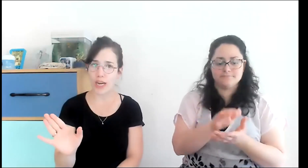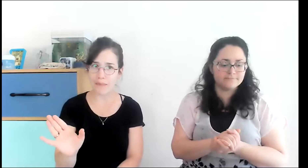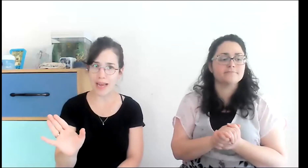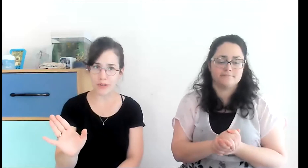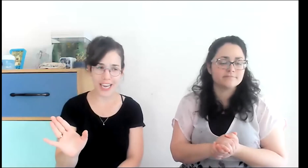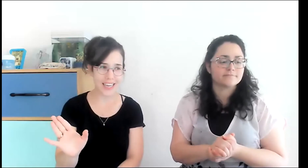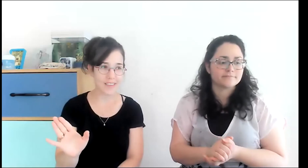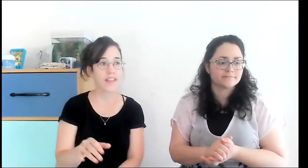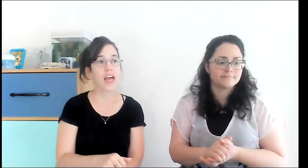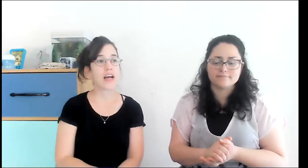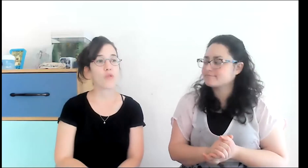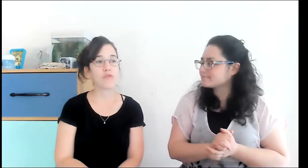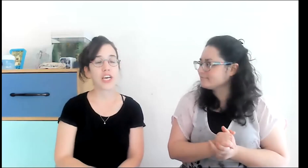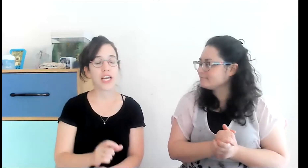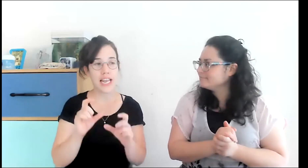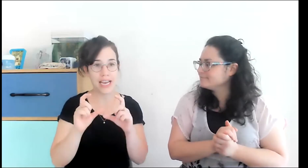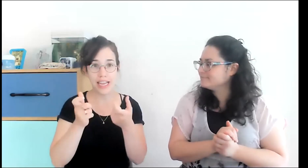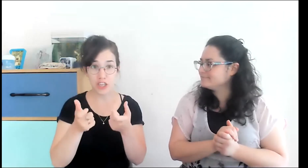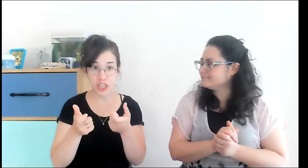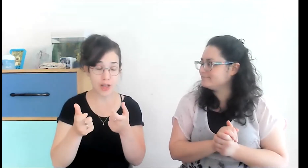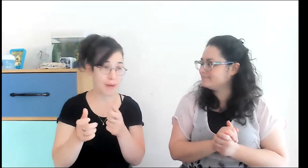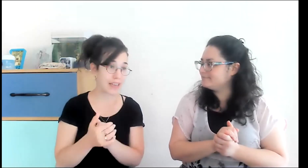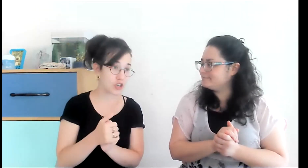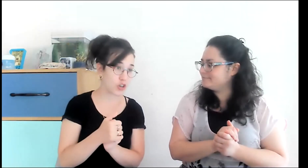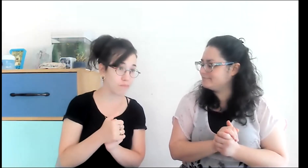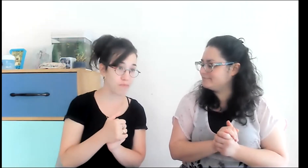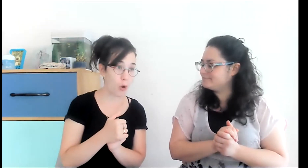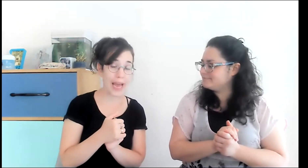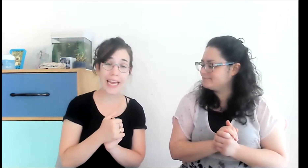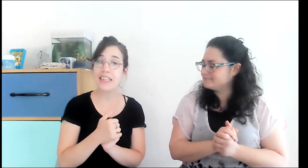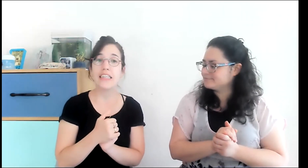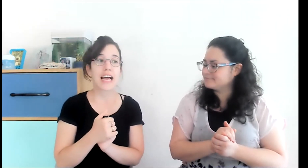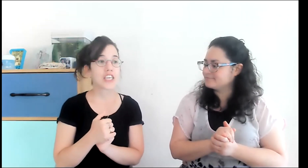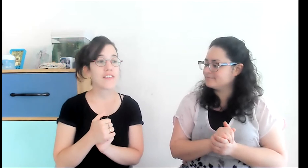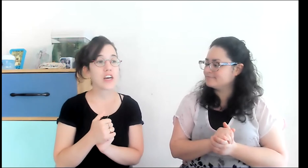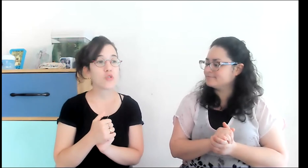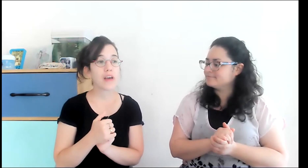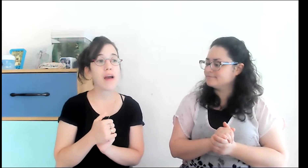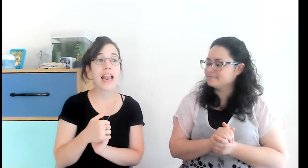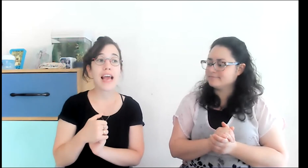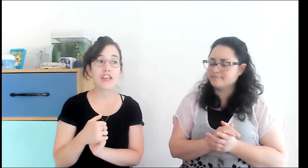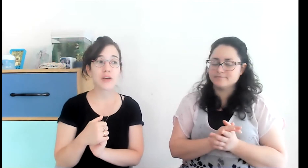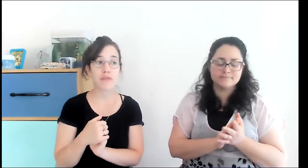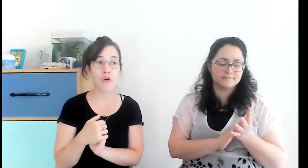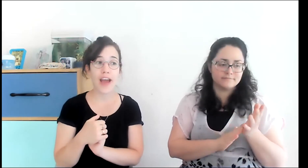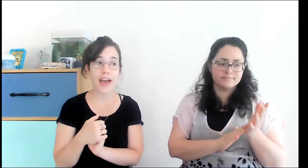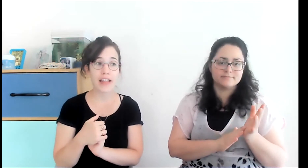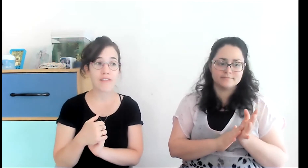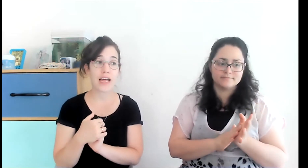מוכנים להמשך. אנחנו נמשיך לקטע השני של הבית הראשון, אוקיי? עכשיו אנחנו אומרים על האש המבוערת ועל